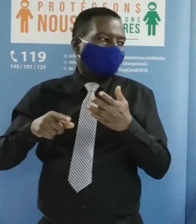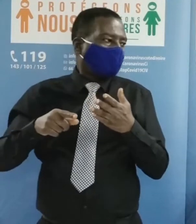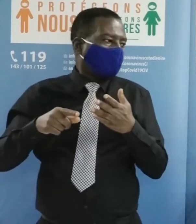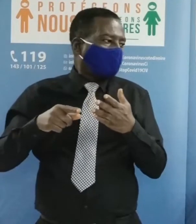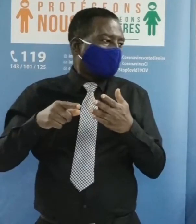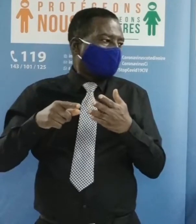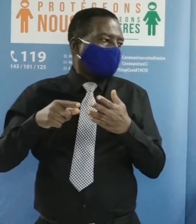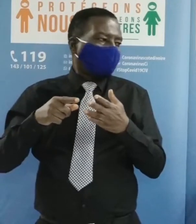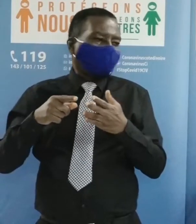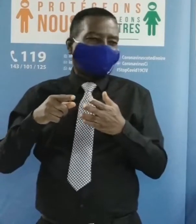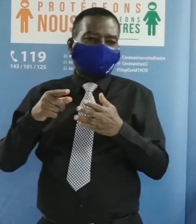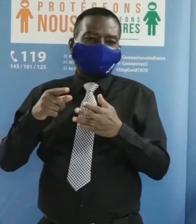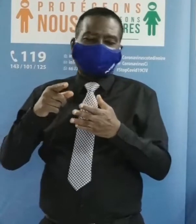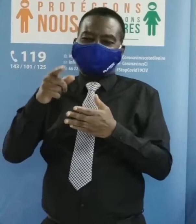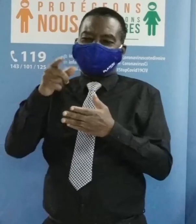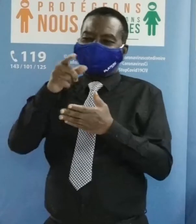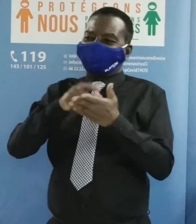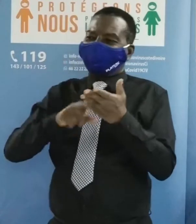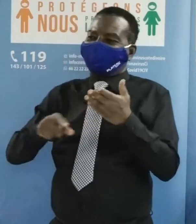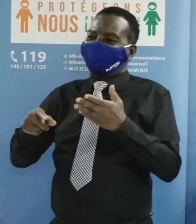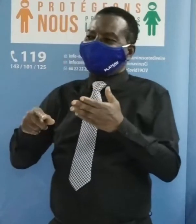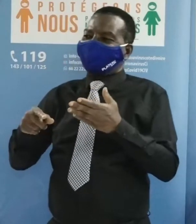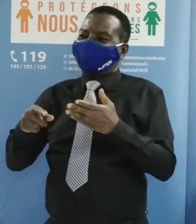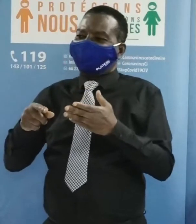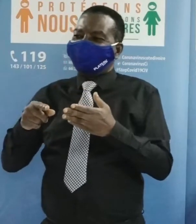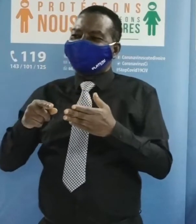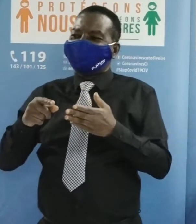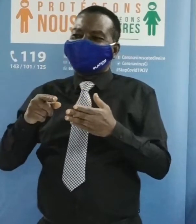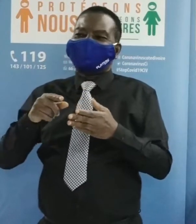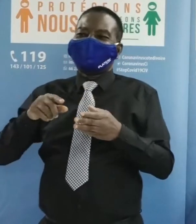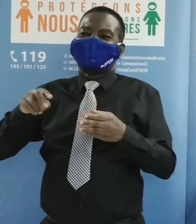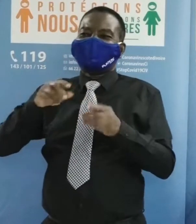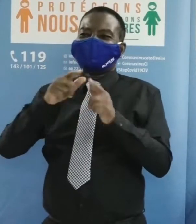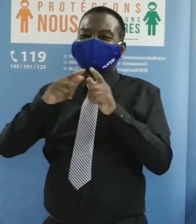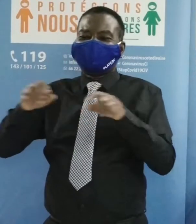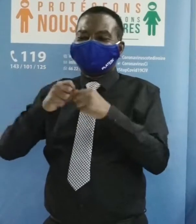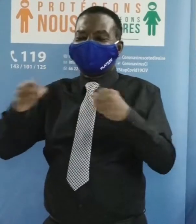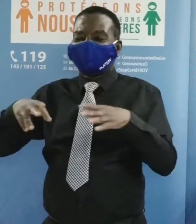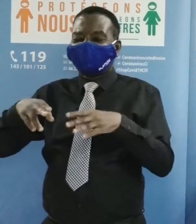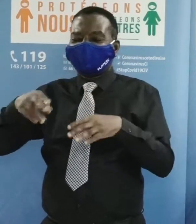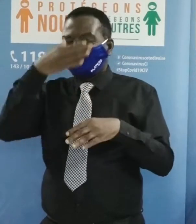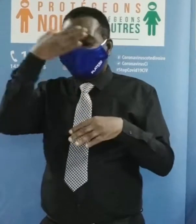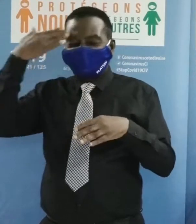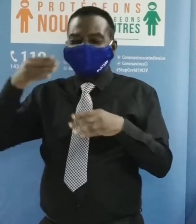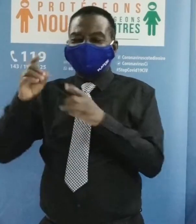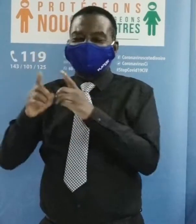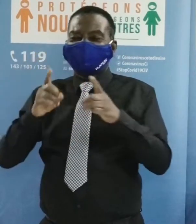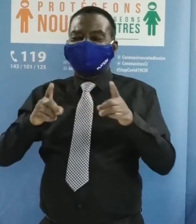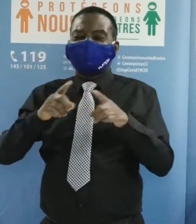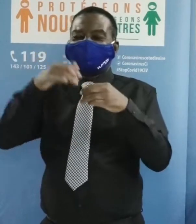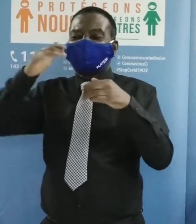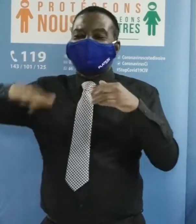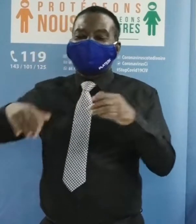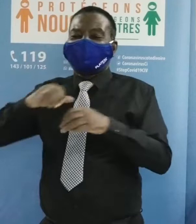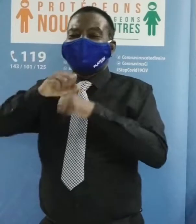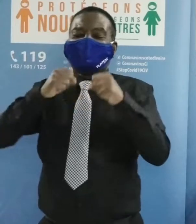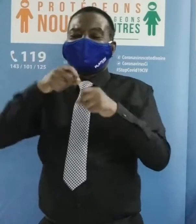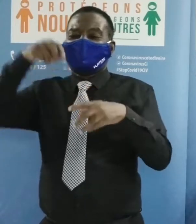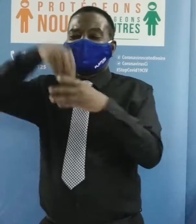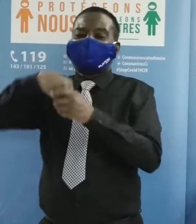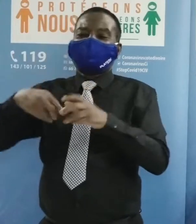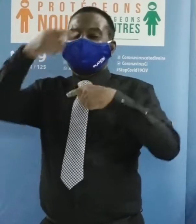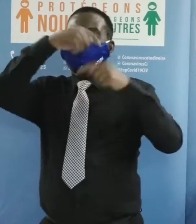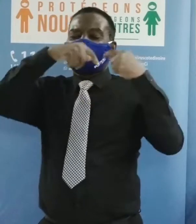horrible goût à dos sans oublier le développement ces dernières années pour le transport